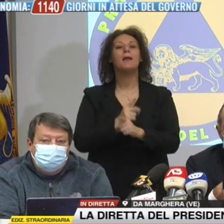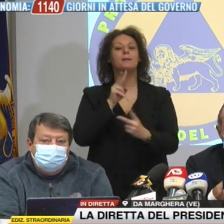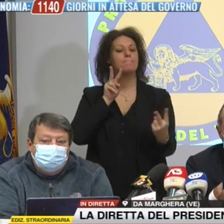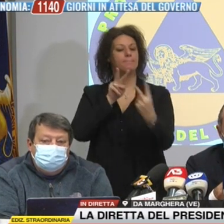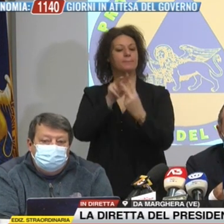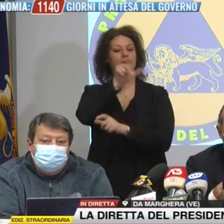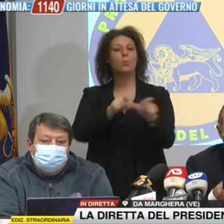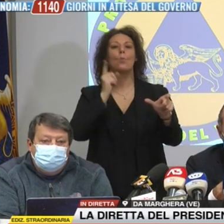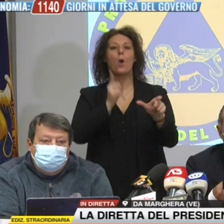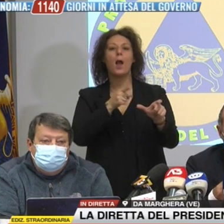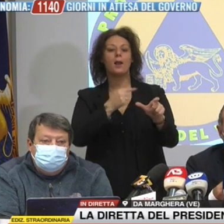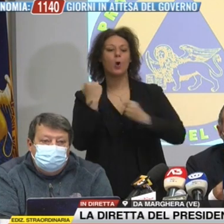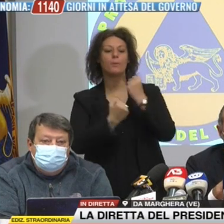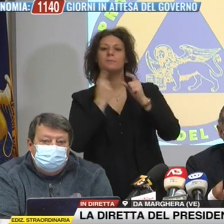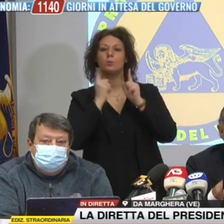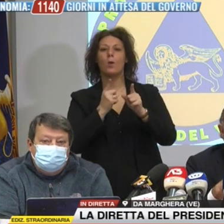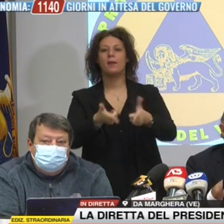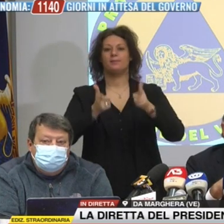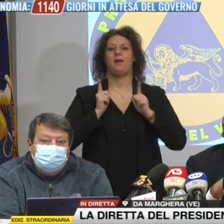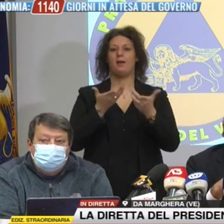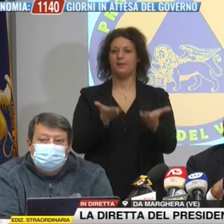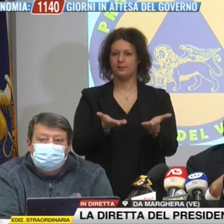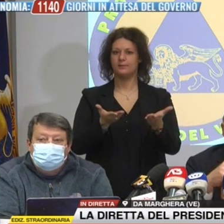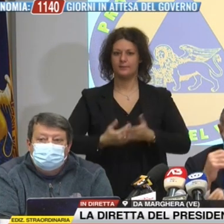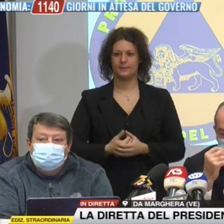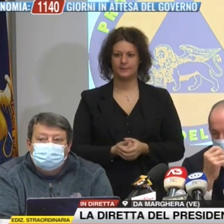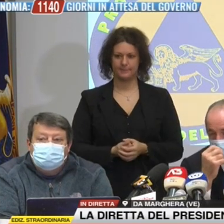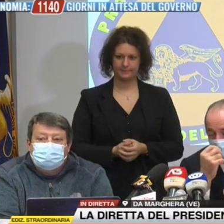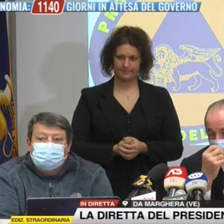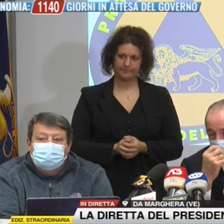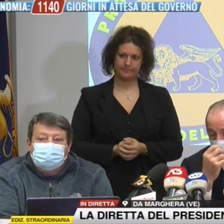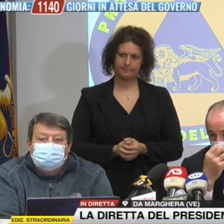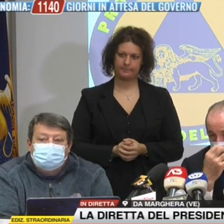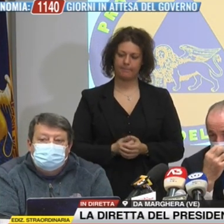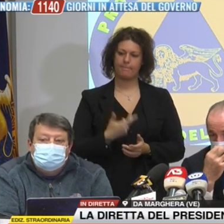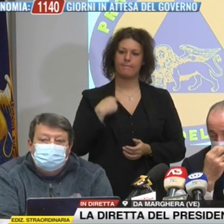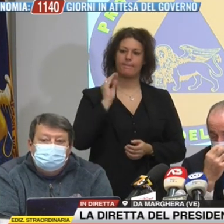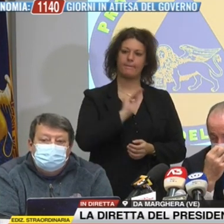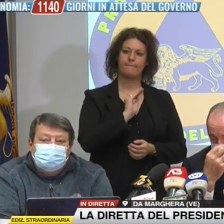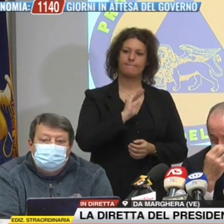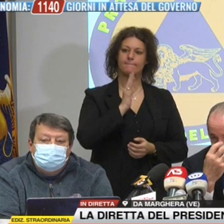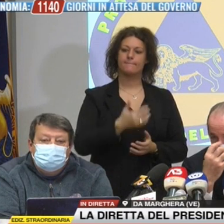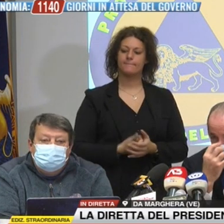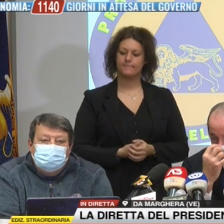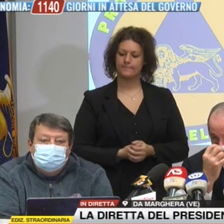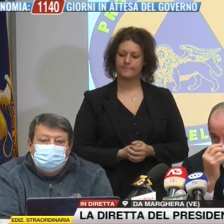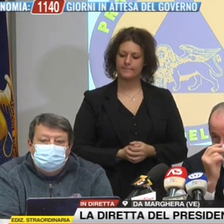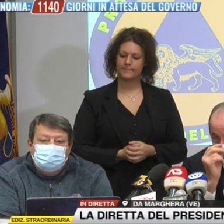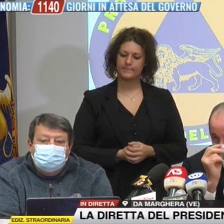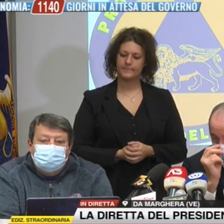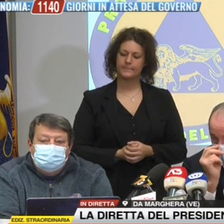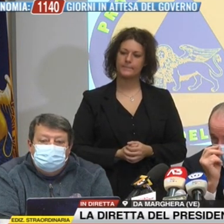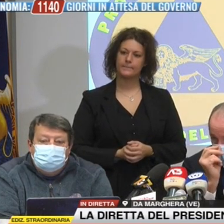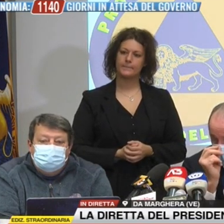Grazie. Prigioni. Buongiorno a tutti, buongiorno. Ciao. Presidente. Alla luce anche delle sue dichiarazioni